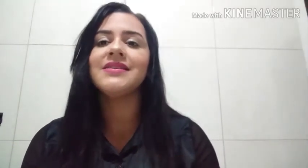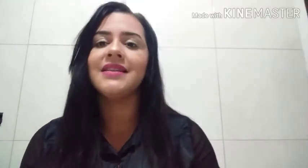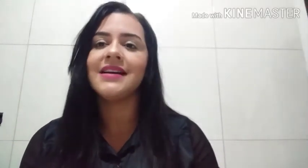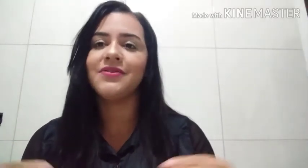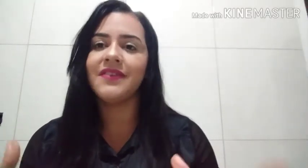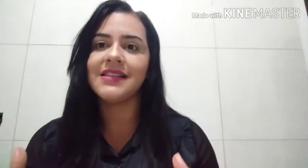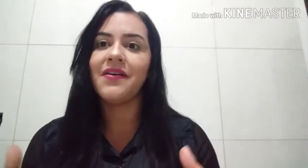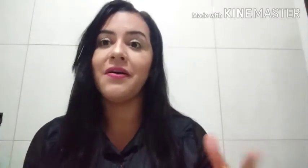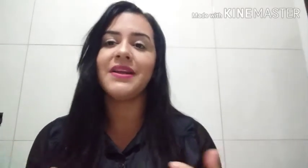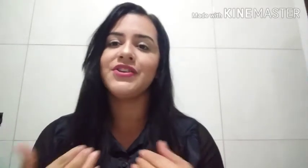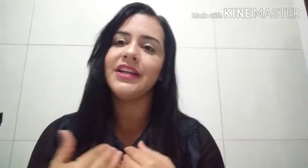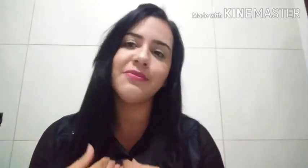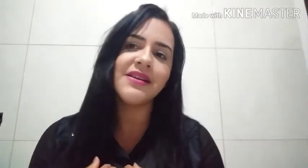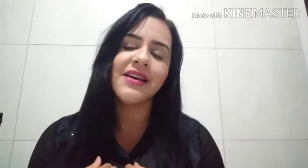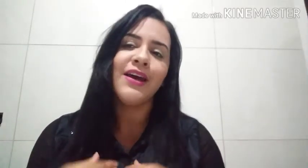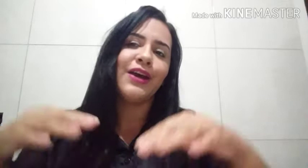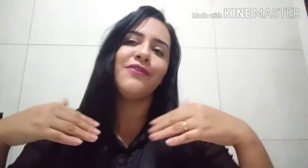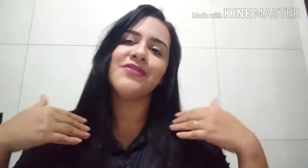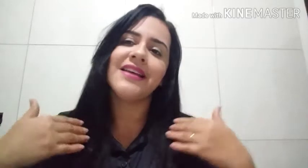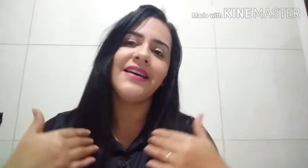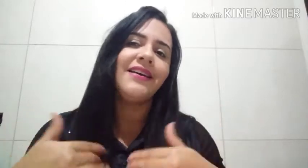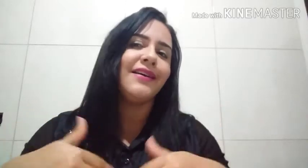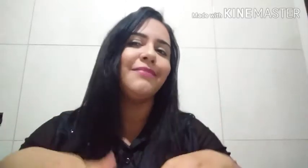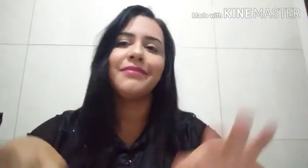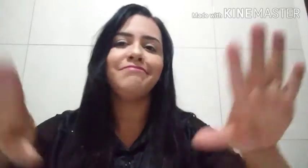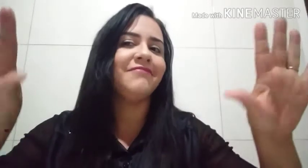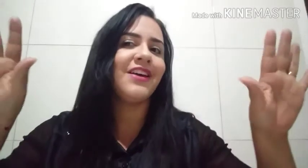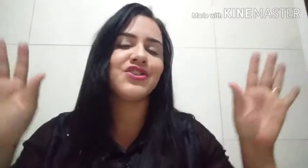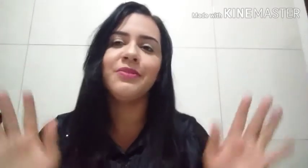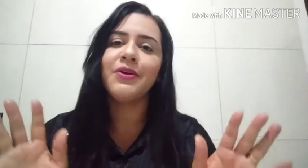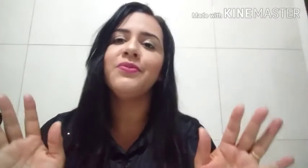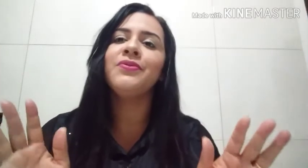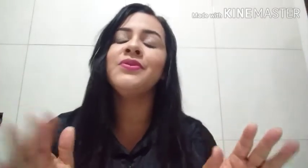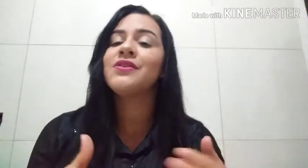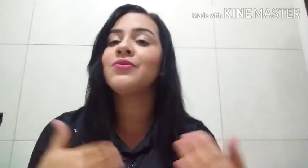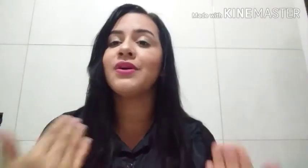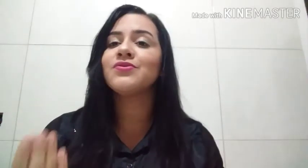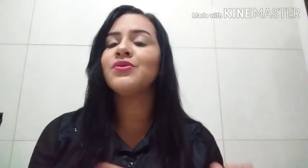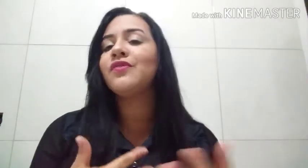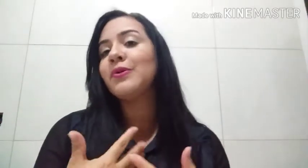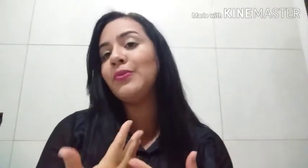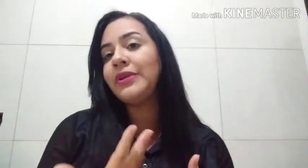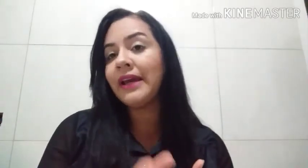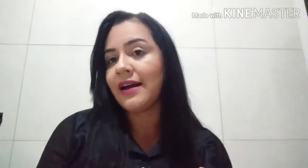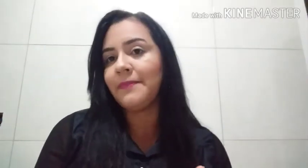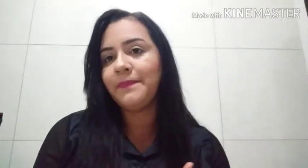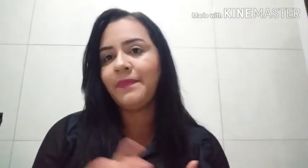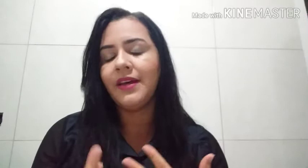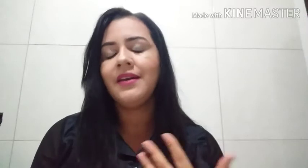sinais é universal. Eu aprendi Libras, eu vou sair aí viajando pelo mundo e se eu encontrar o surdo eu vou me comunicar, né?